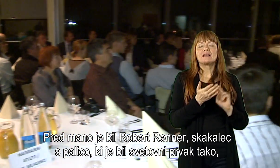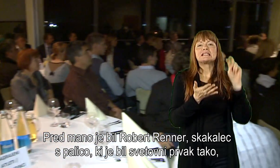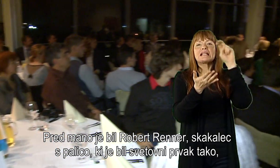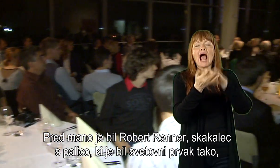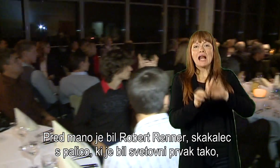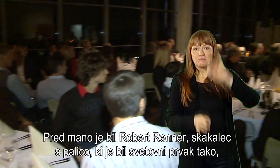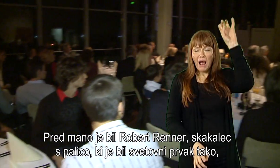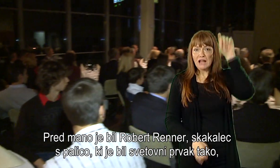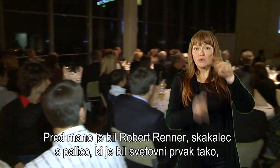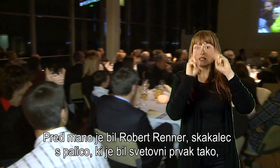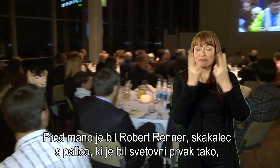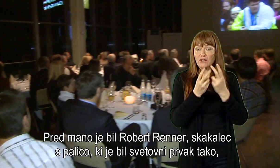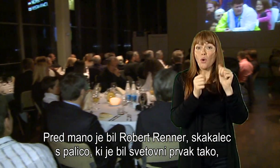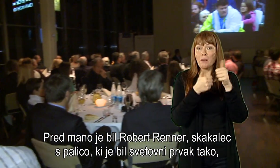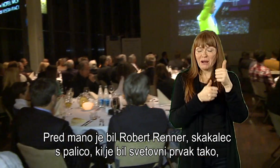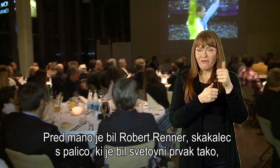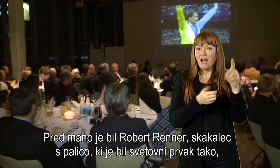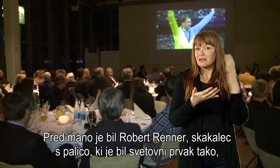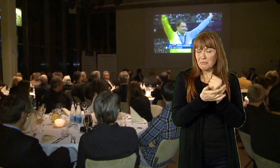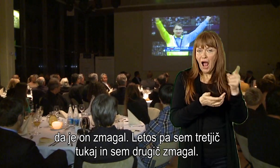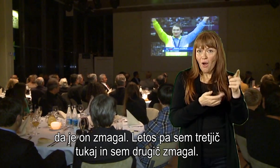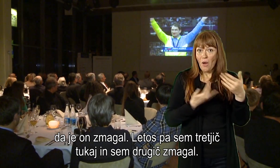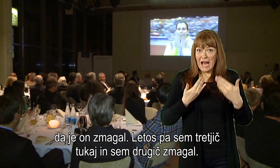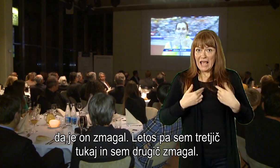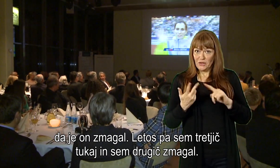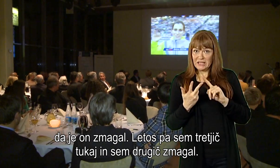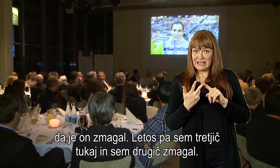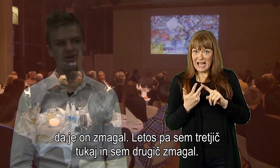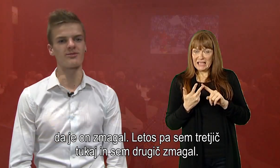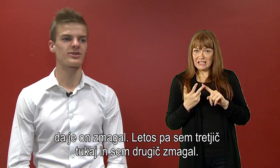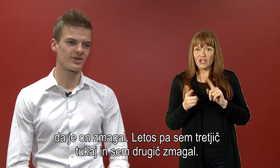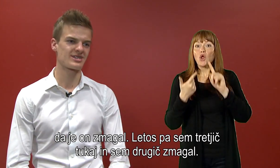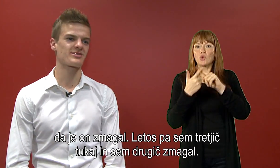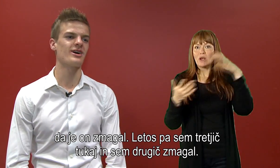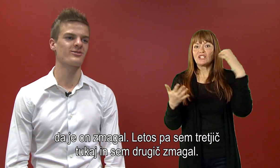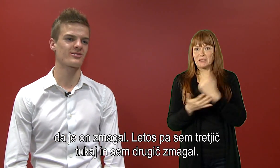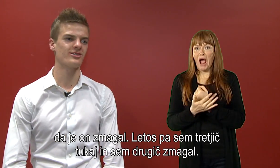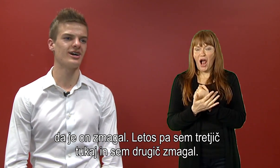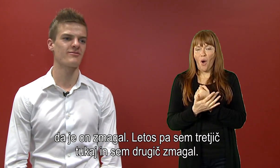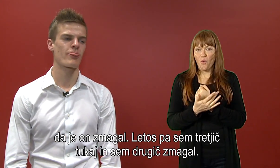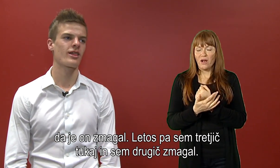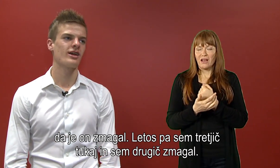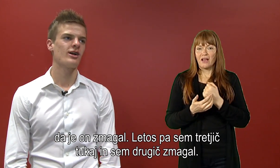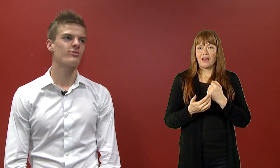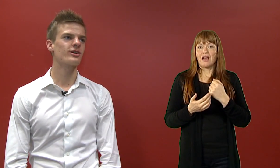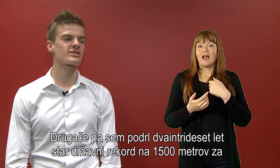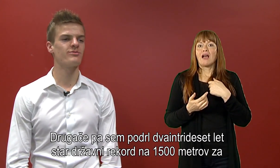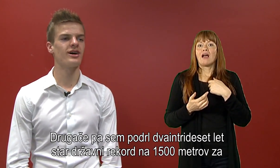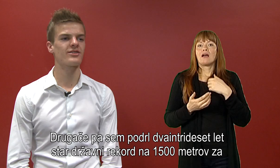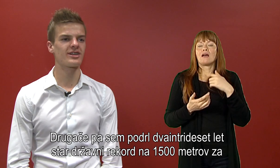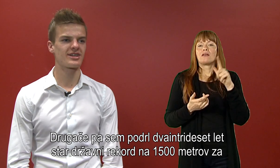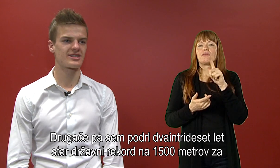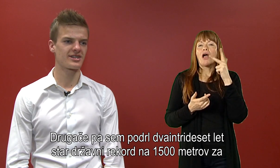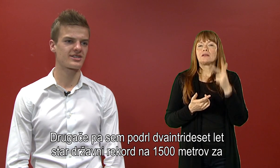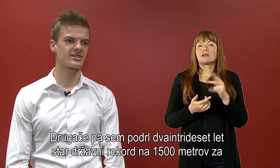prvak, tako da je on zmagal. Letos sem pa tretjič tukaj, no, pa drugič sem zmagal. Tako da podaril sem